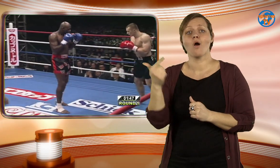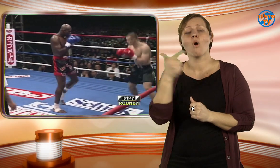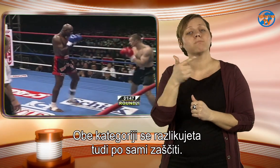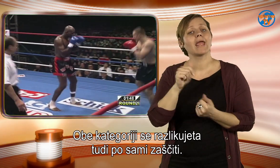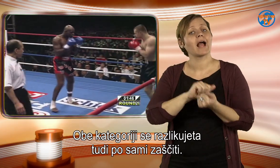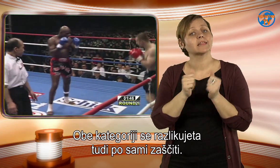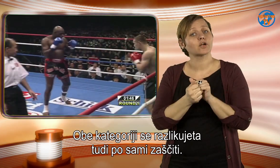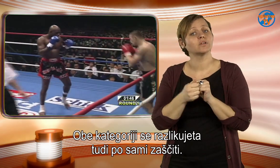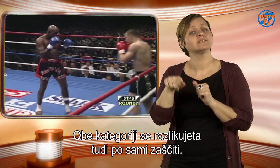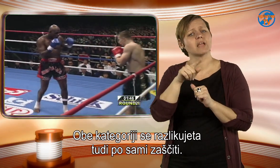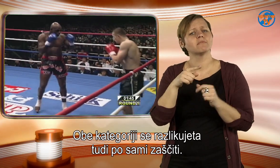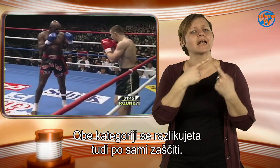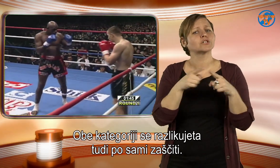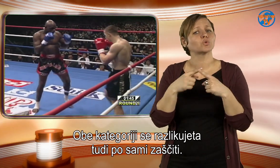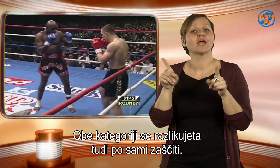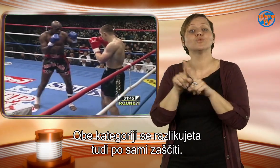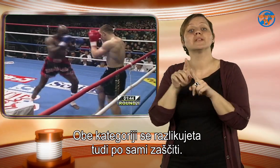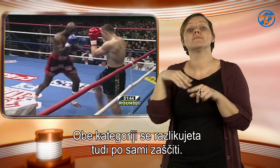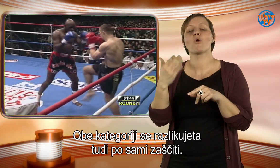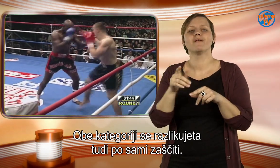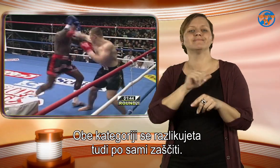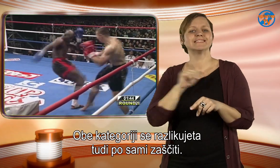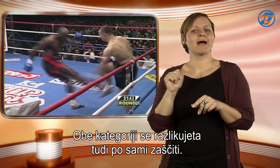Obe kategoriji se razlikujeta tudi po sami zaščiti.